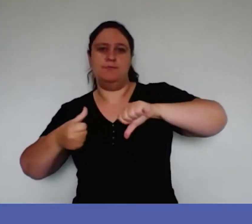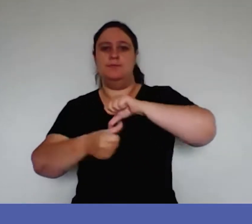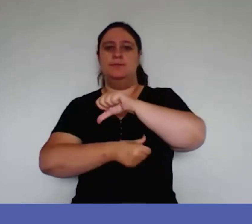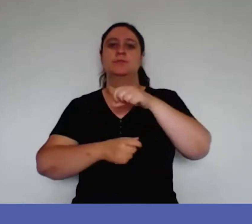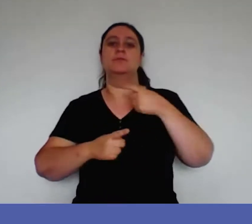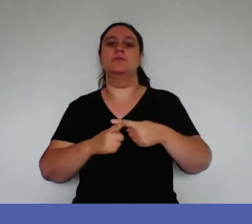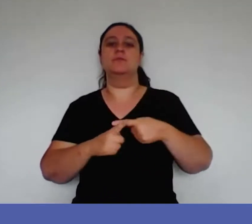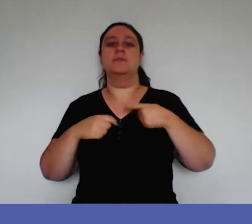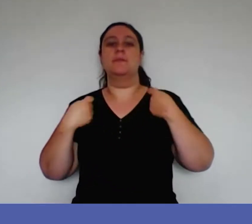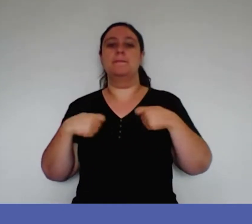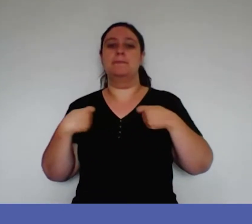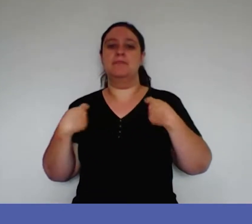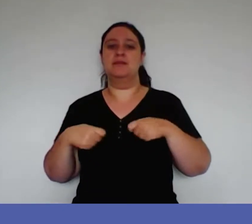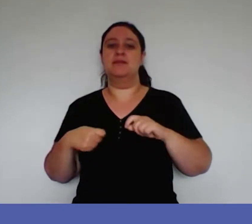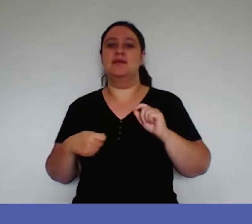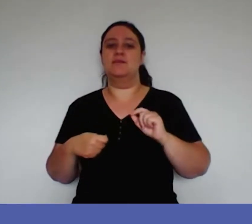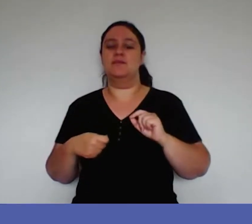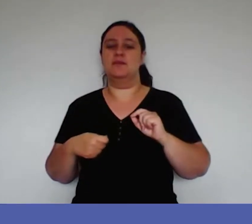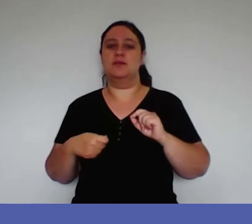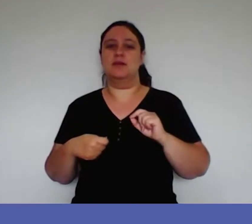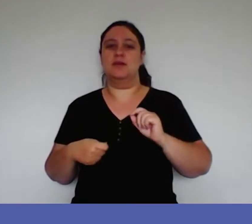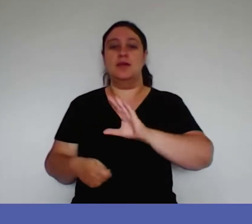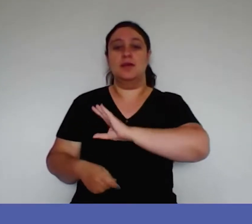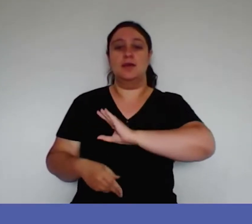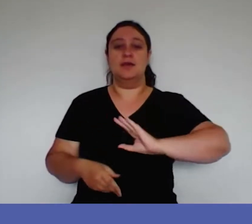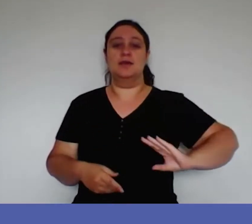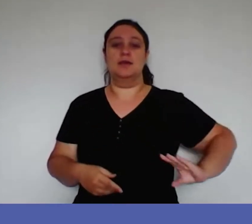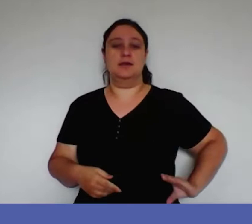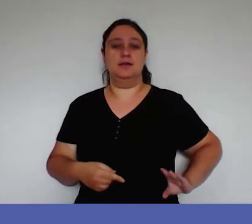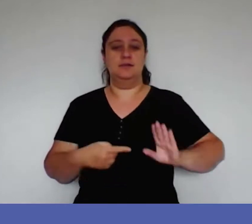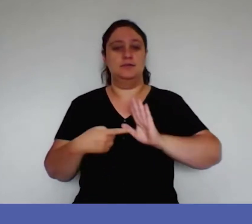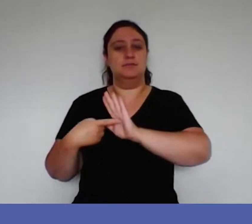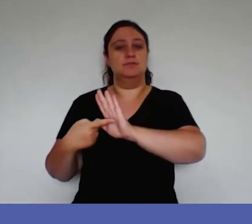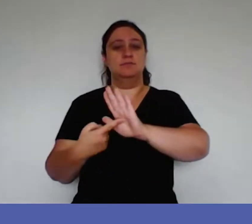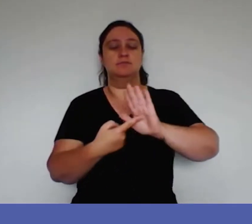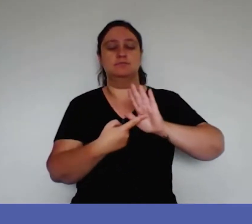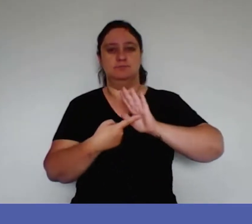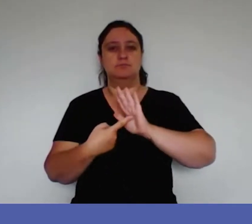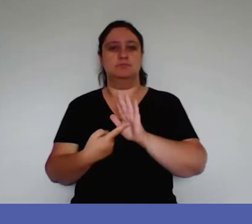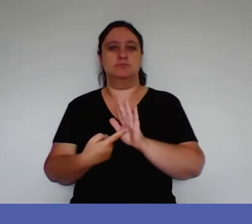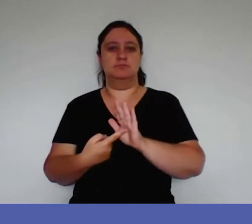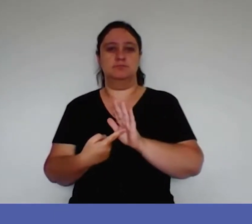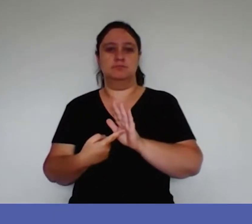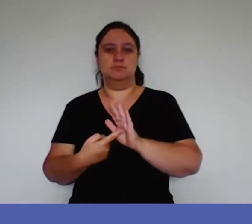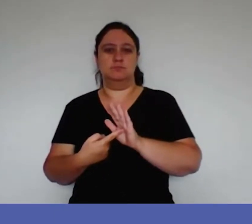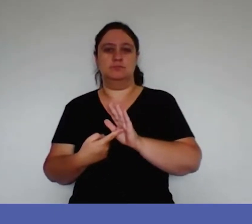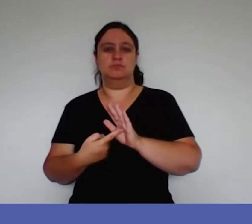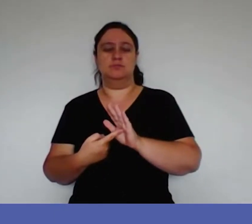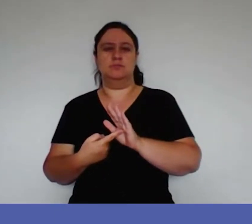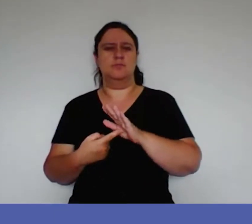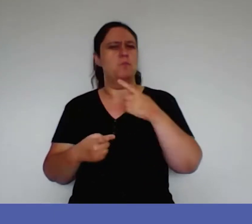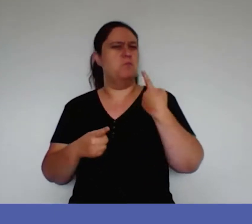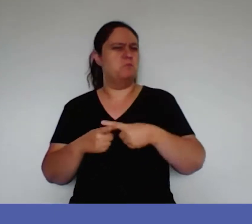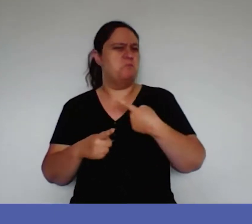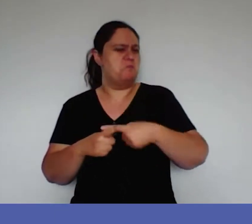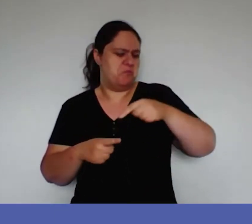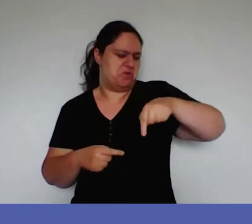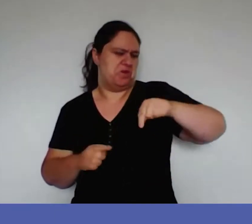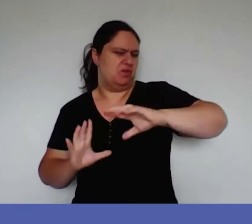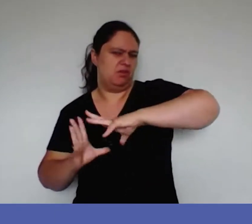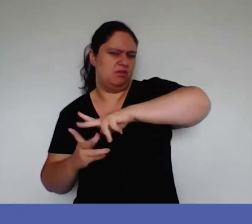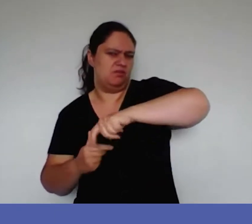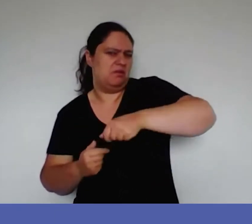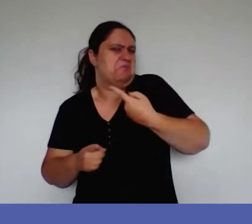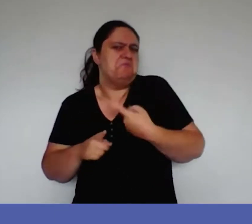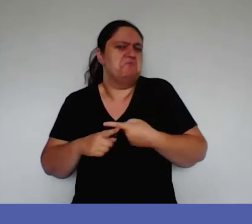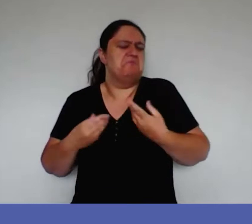de Cristo se apresentar. Aqui ele veio, o que ele veio fazer aqui na terra.